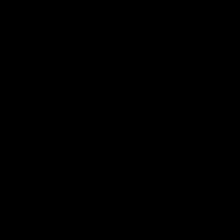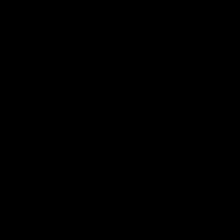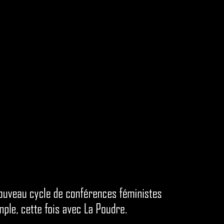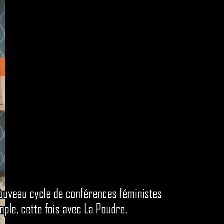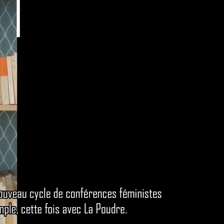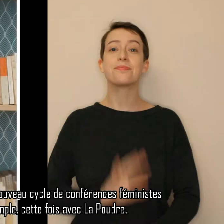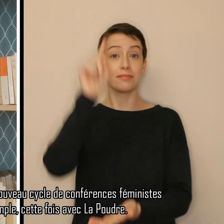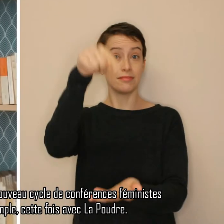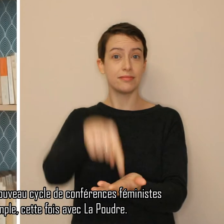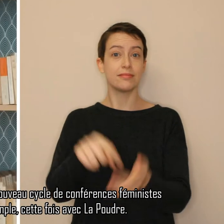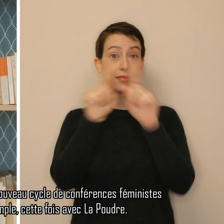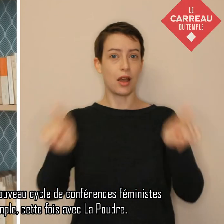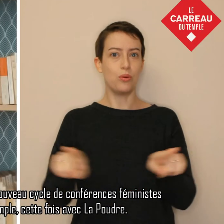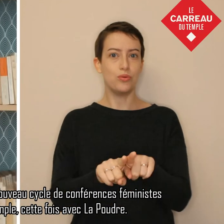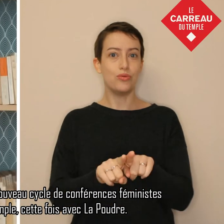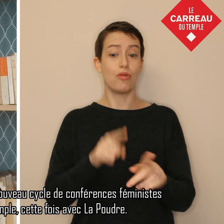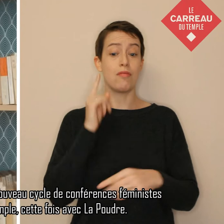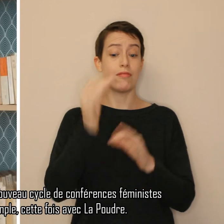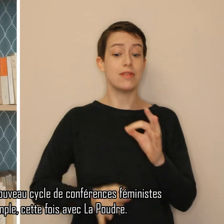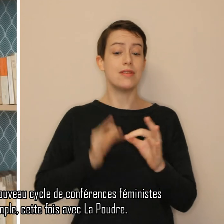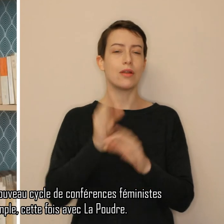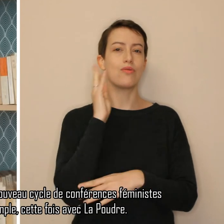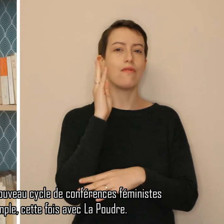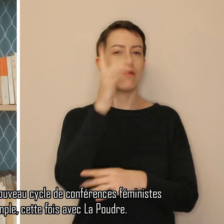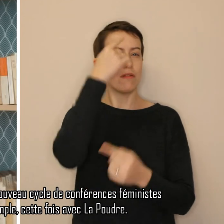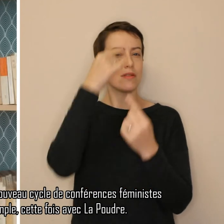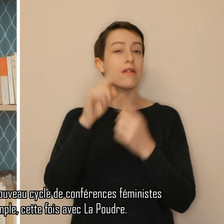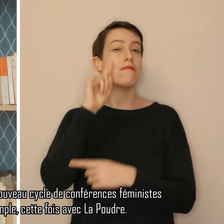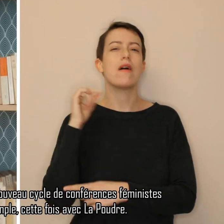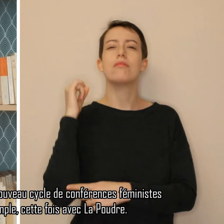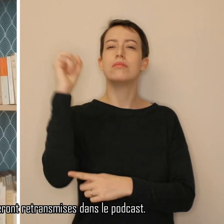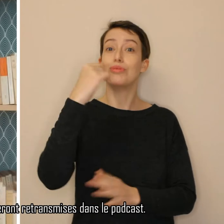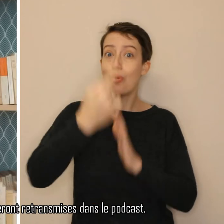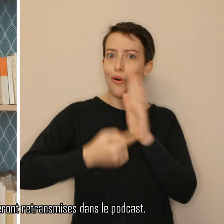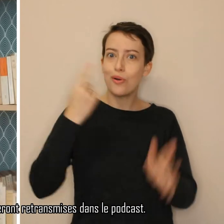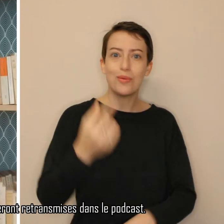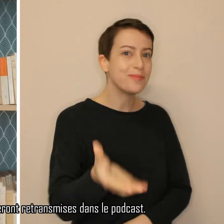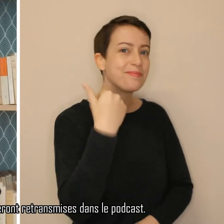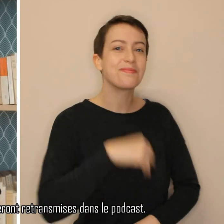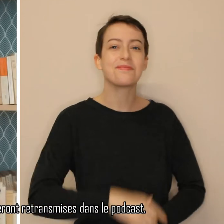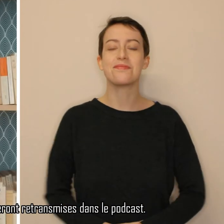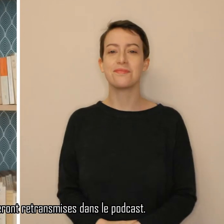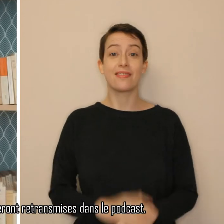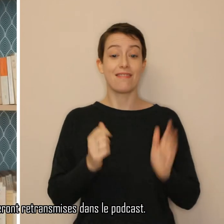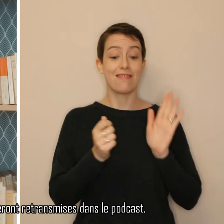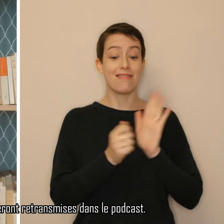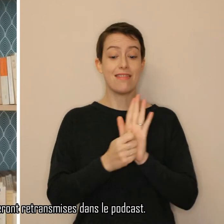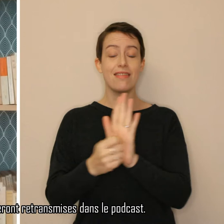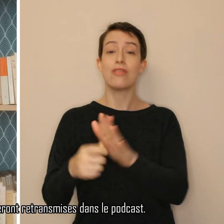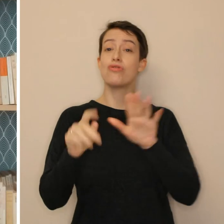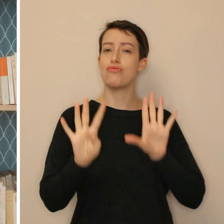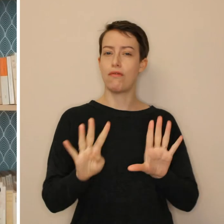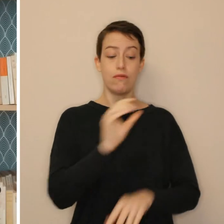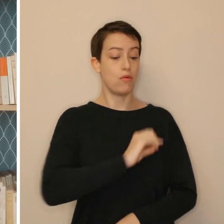Je vous attends pour un nouveau cycle de conférences féministes au Carreau du Temple. Cette fois, avec la poudre, toutes les rencontres seront retransmises